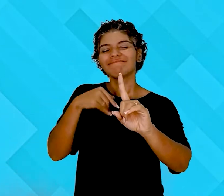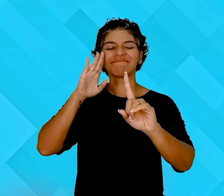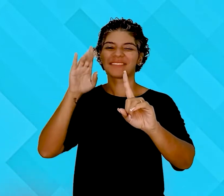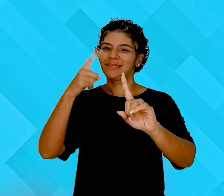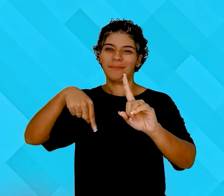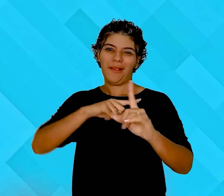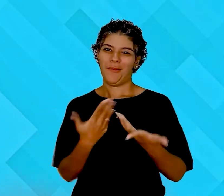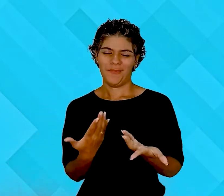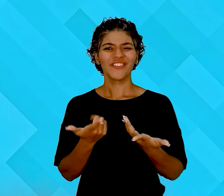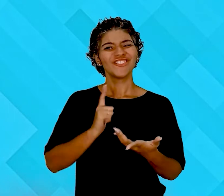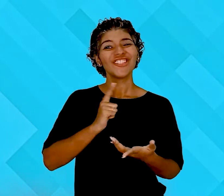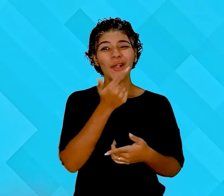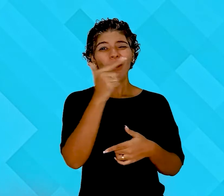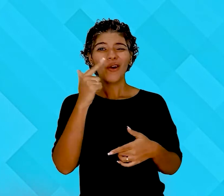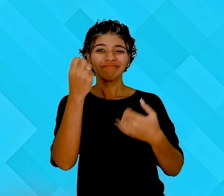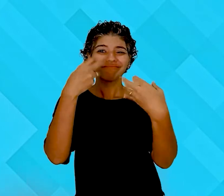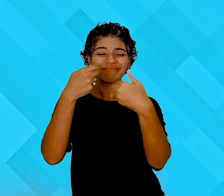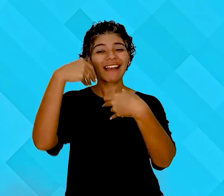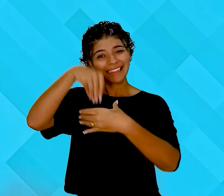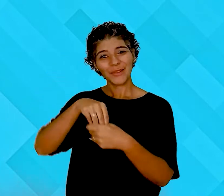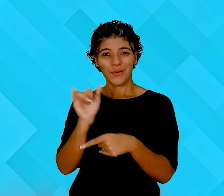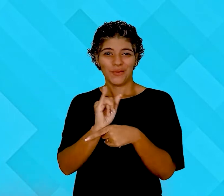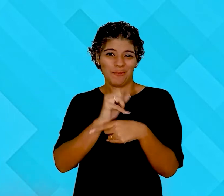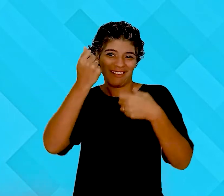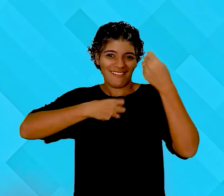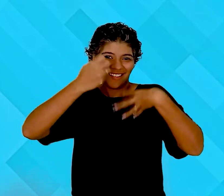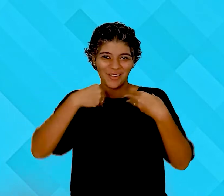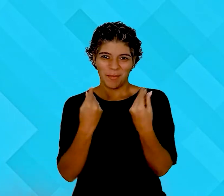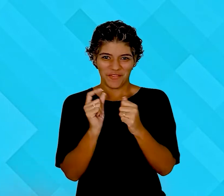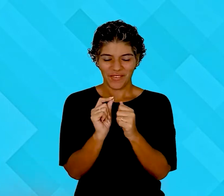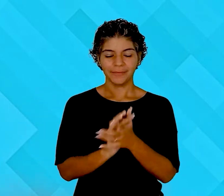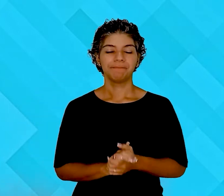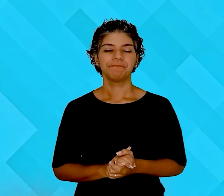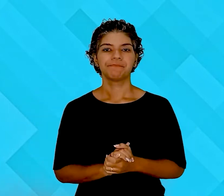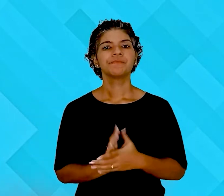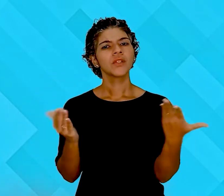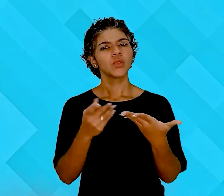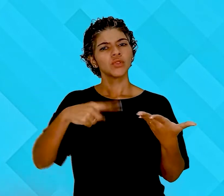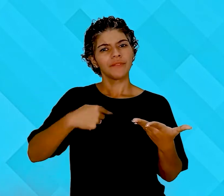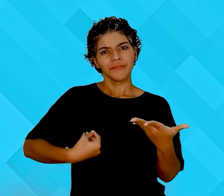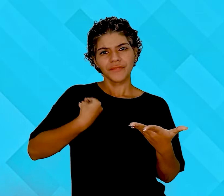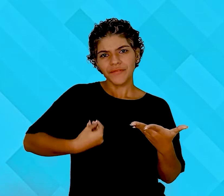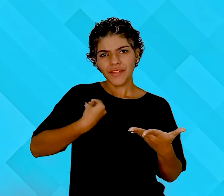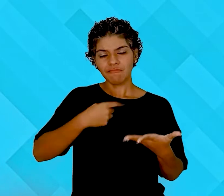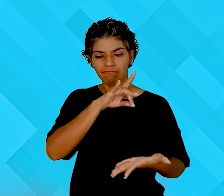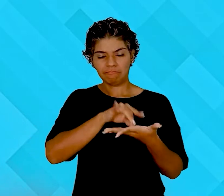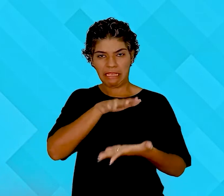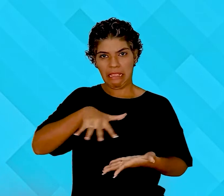YouTube. Atualmente, a gente vive numa realidade onde a publicidade ela exerce uma importância muito grande nas redes sociais, né? Você pode